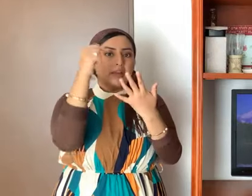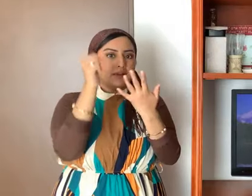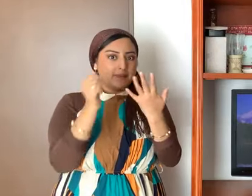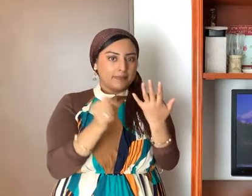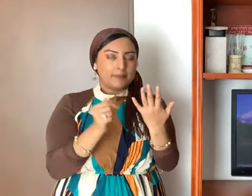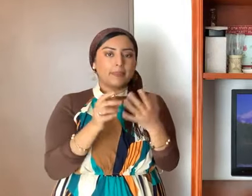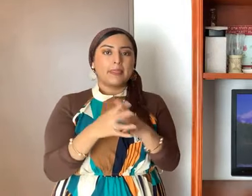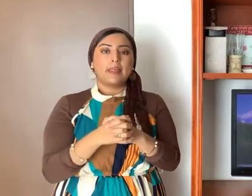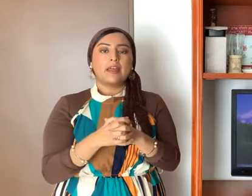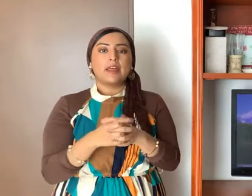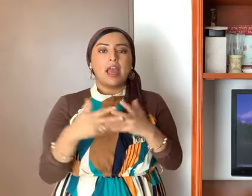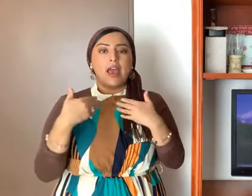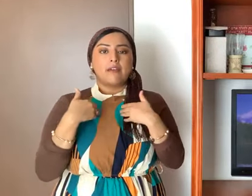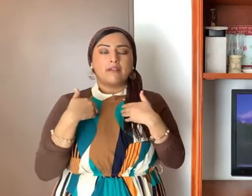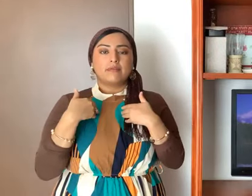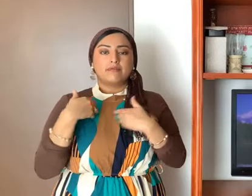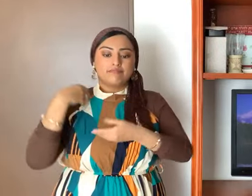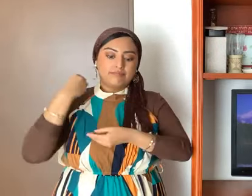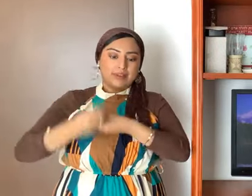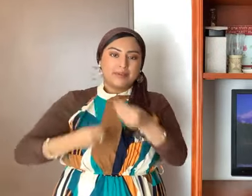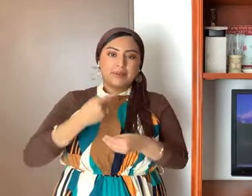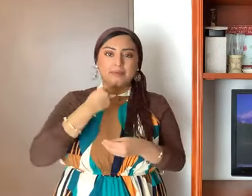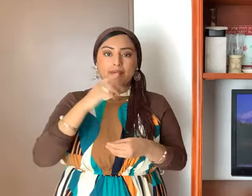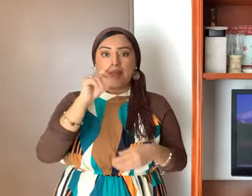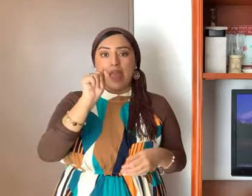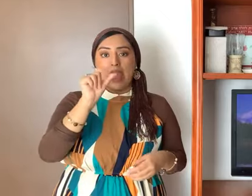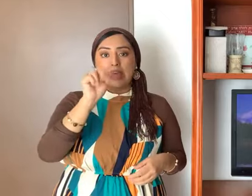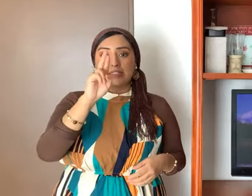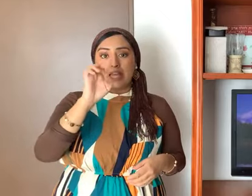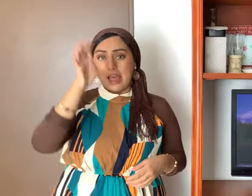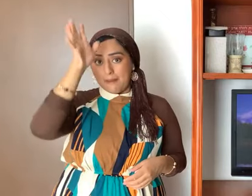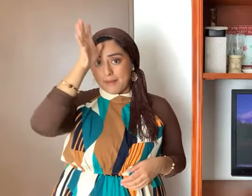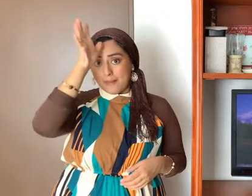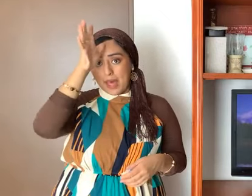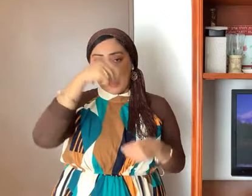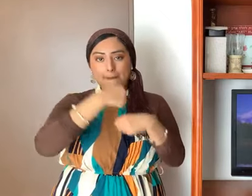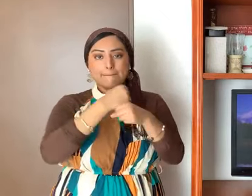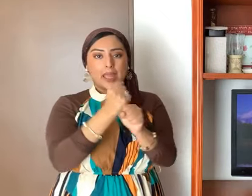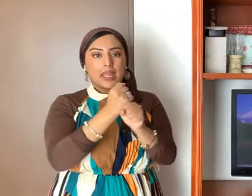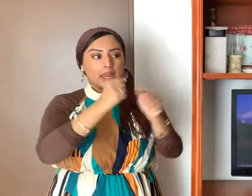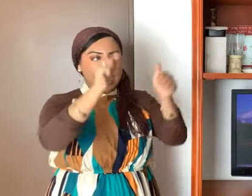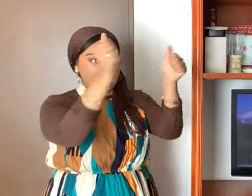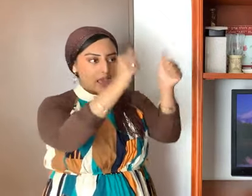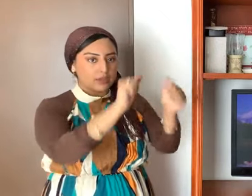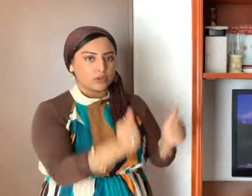y está en la tradición, que Taré hacía